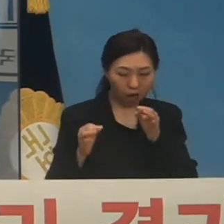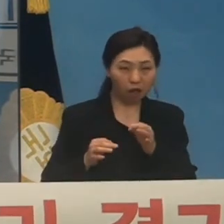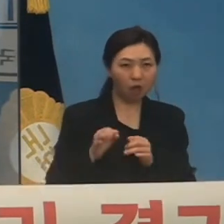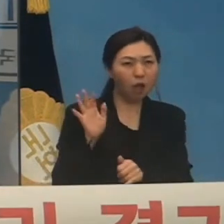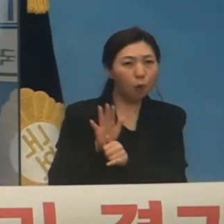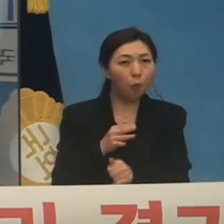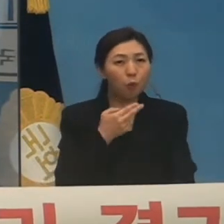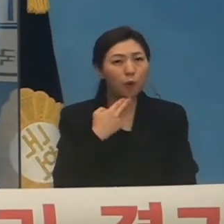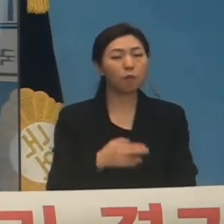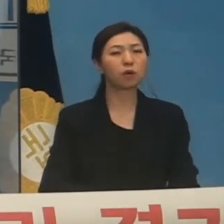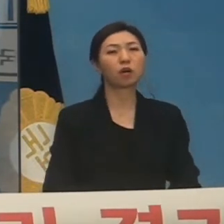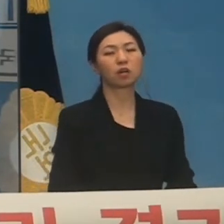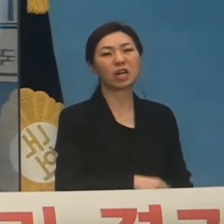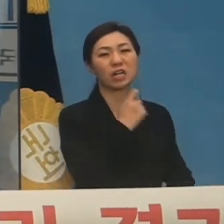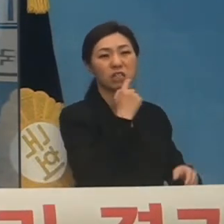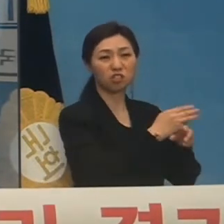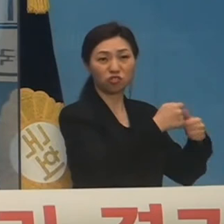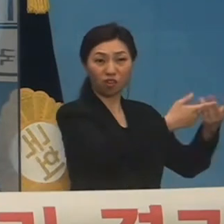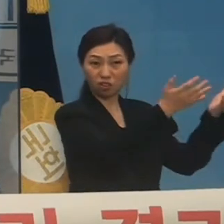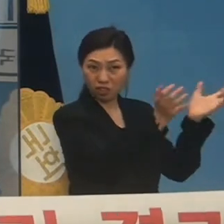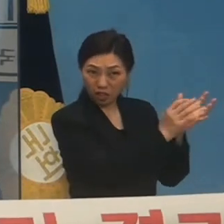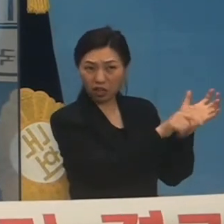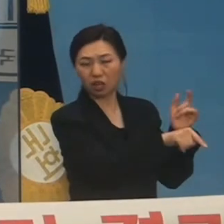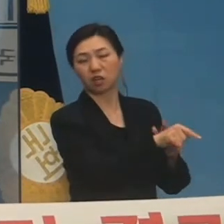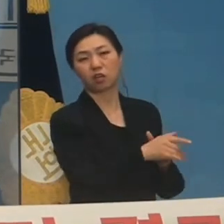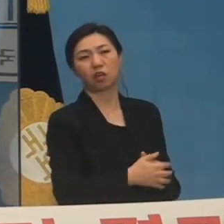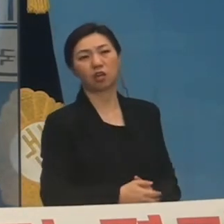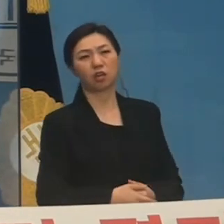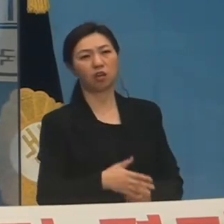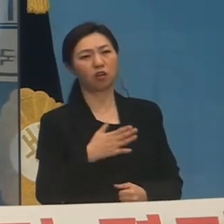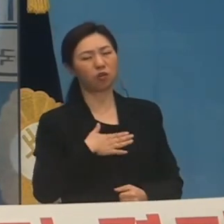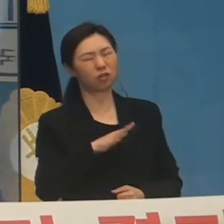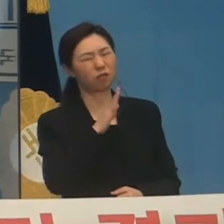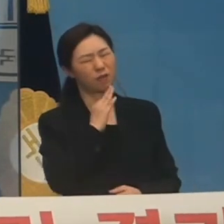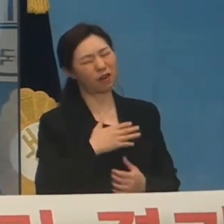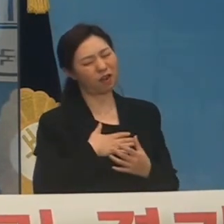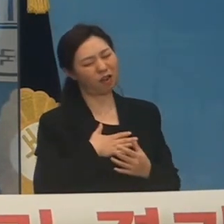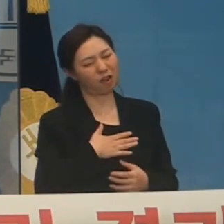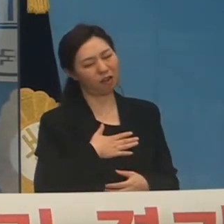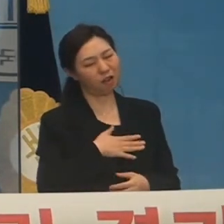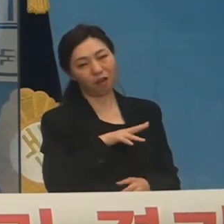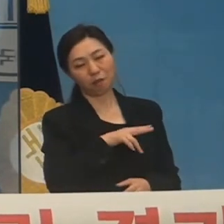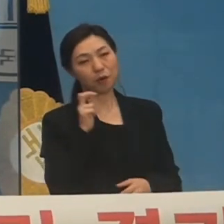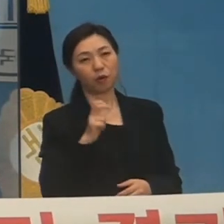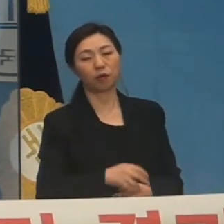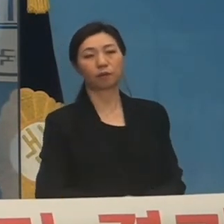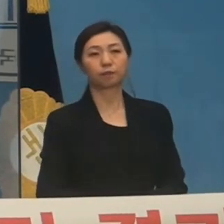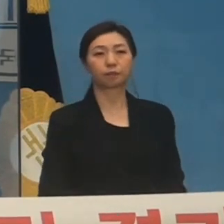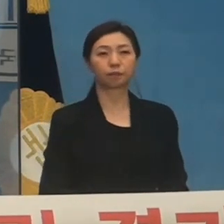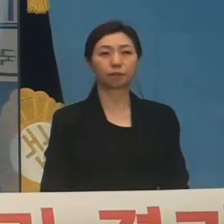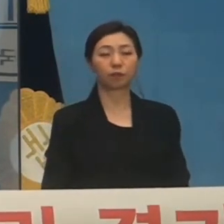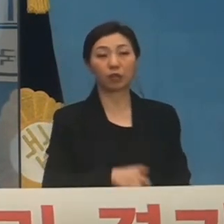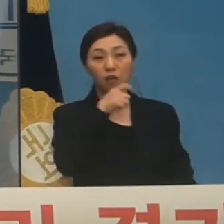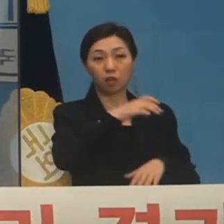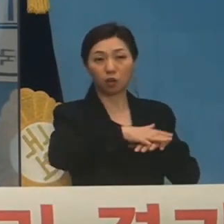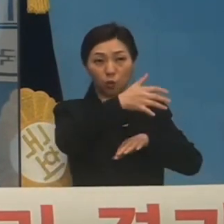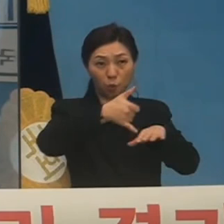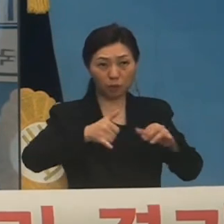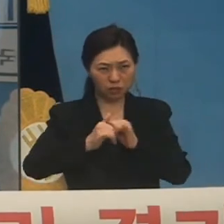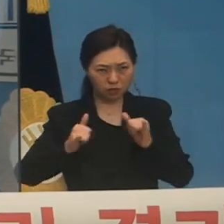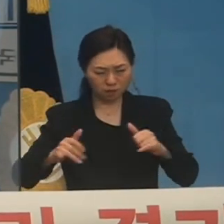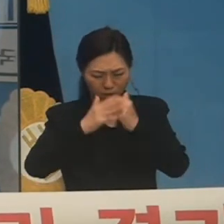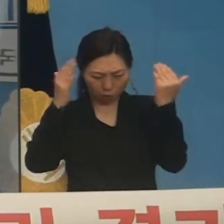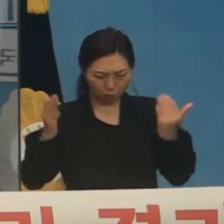그들에게 우리 농민들은 정이 다 떨어졌습니다. 이제 농민들은 할 수 있는